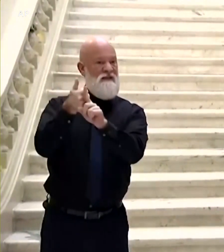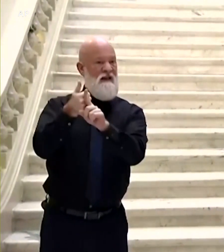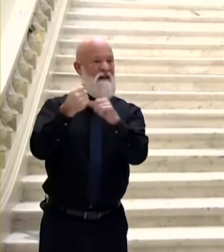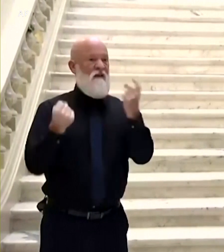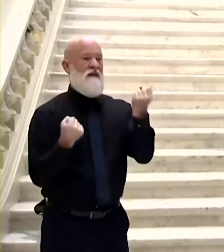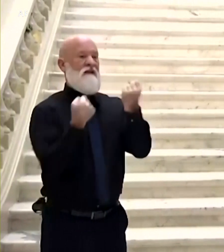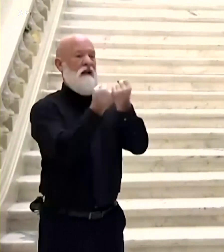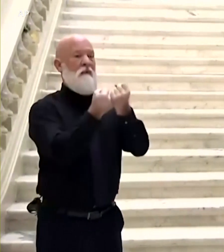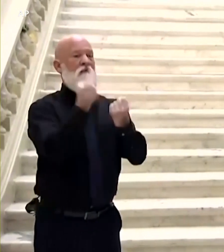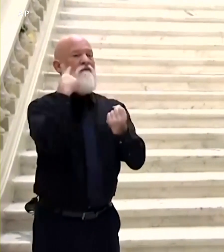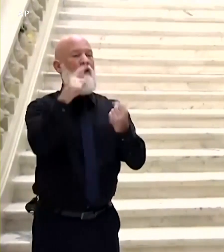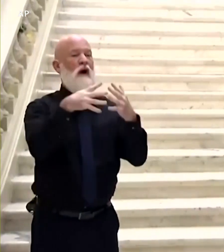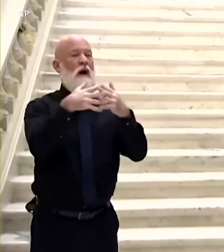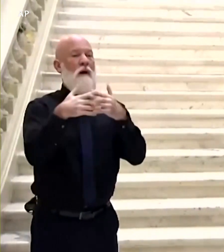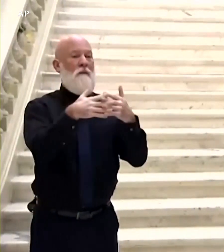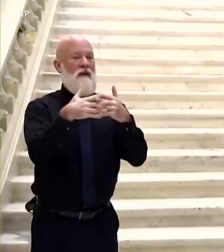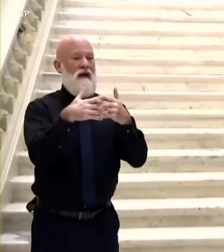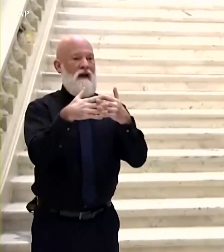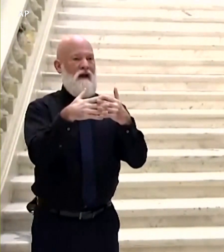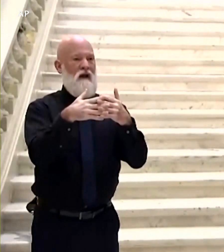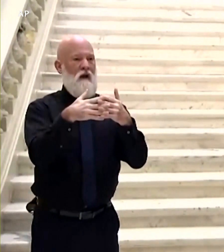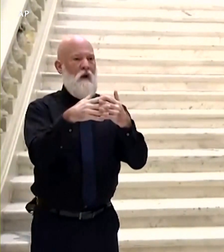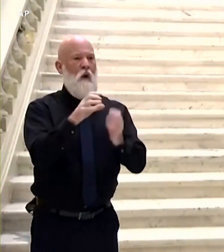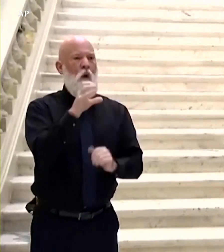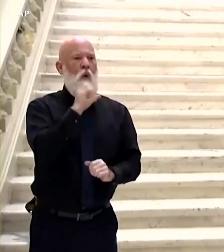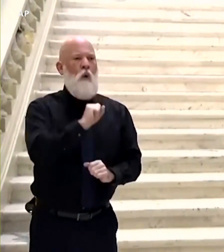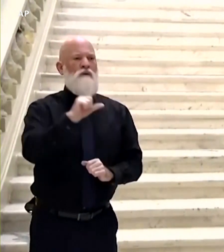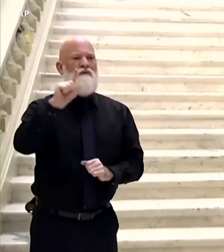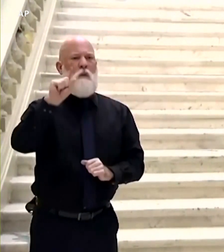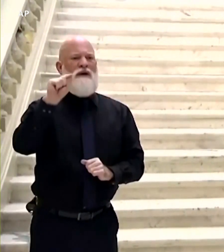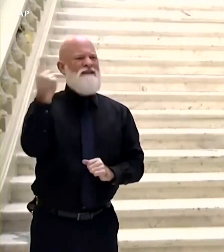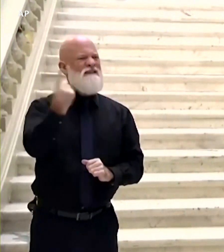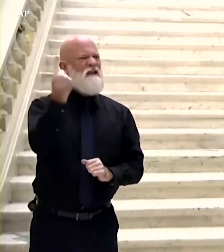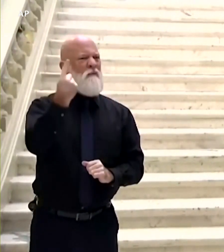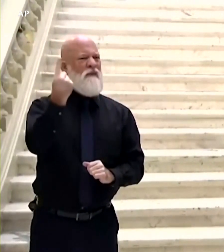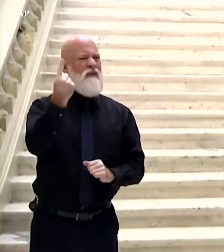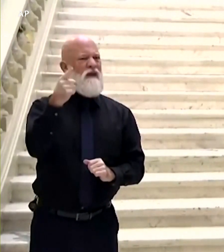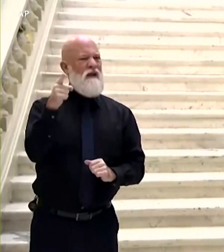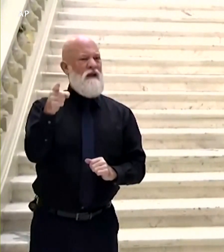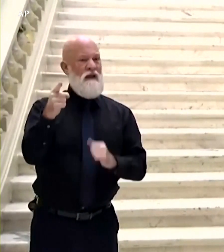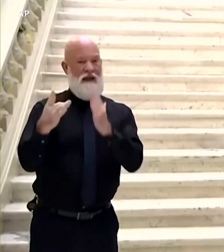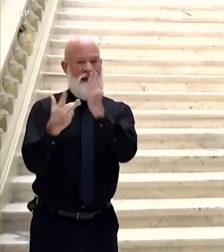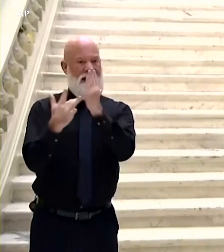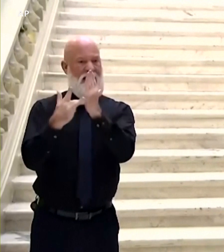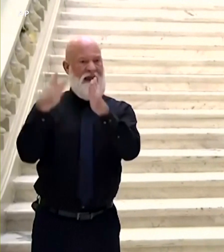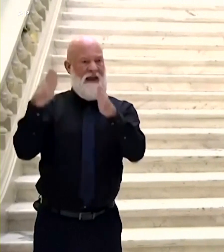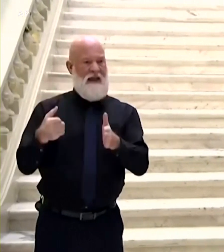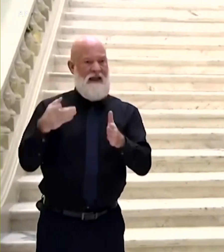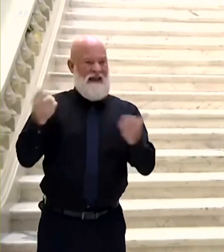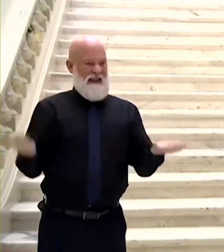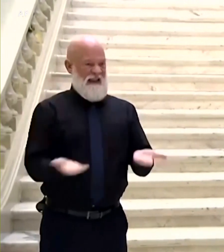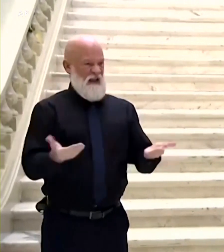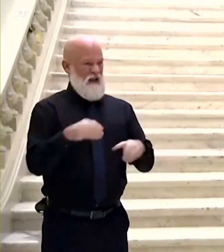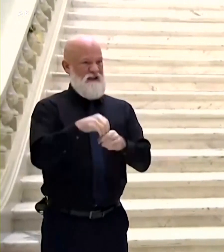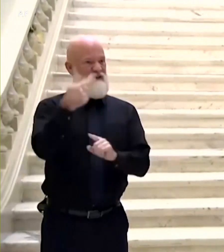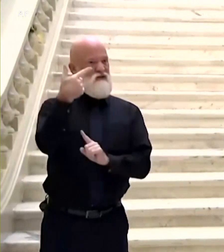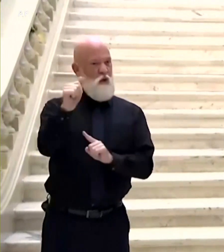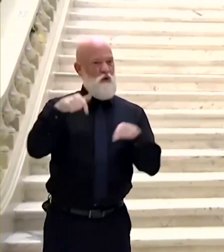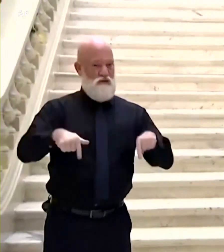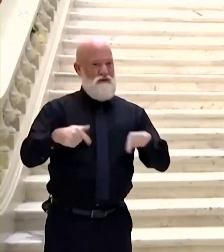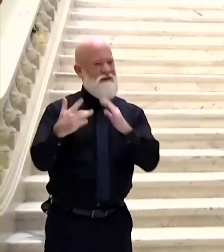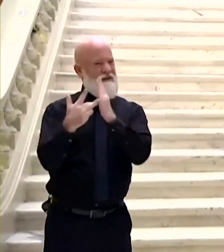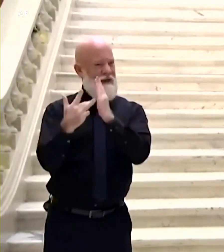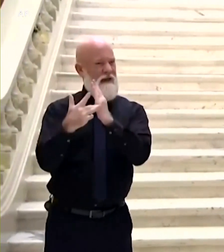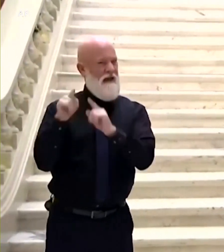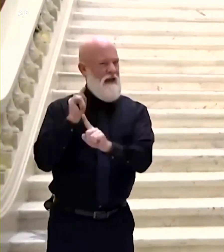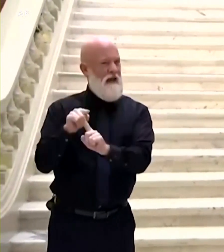dirigeait la CISA, soit abattu. Un informaticien de 20 ans dans le comté de Gwinnett a reçu une corde de pendaison et des menaces